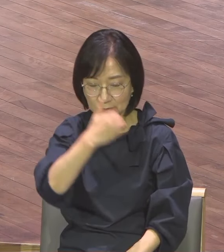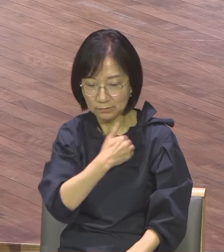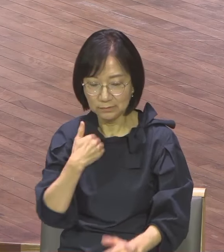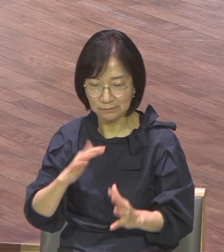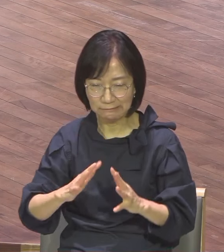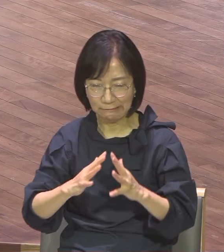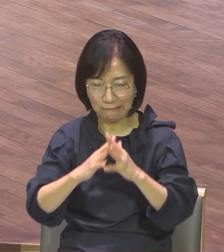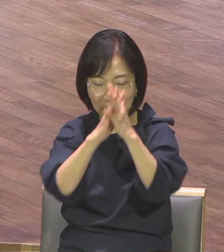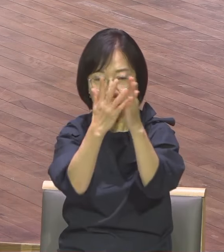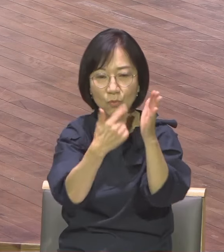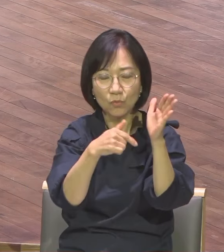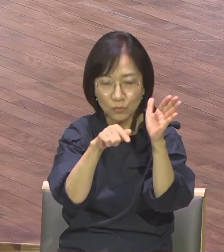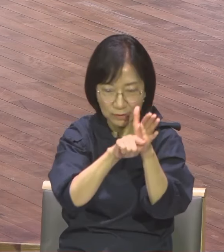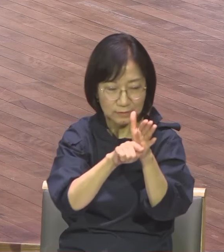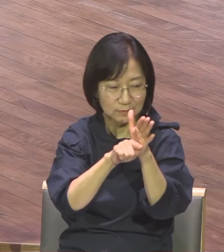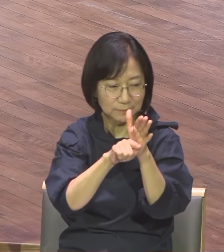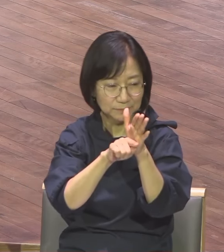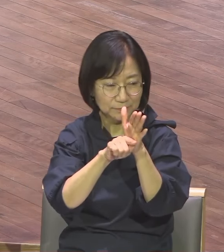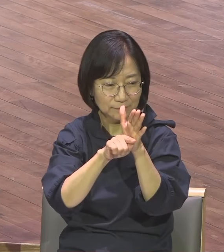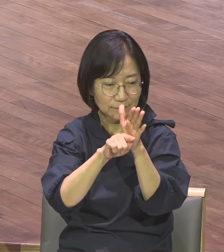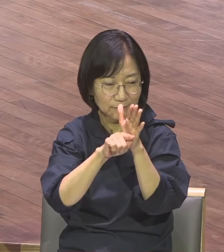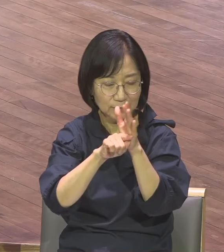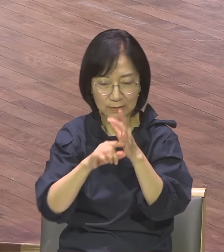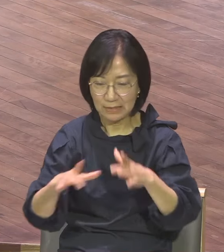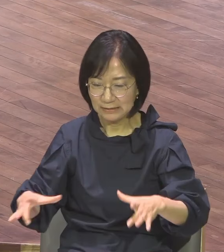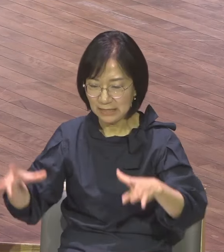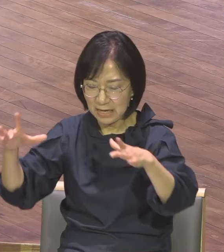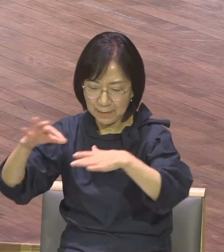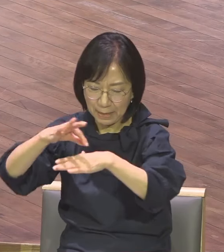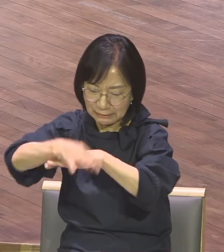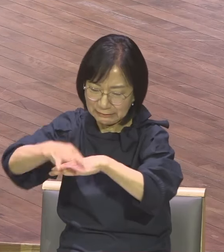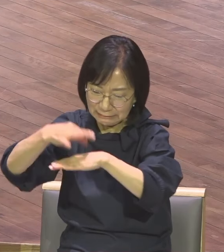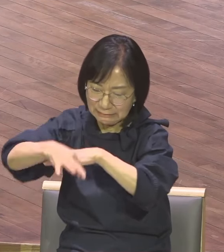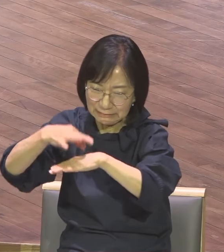만들기 위해서 막 엄청난 그 짓을 했지요.